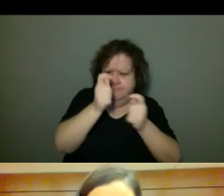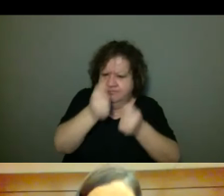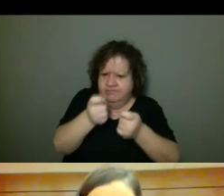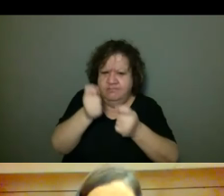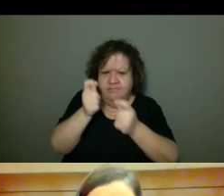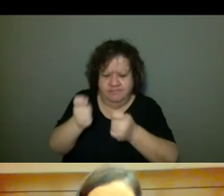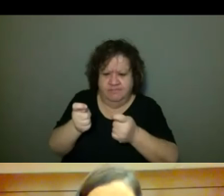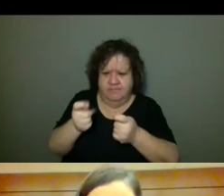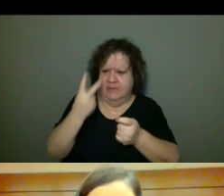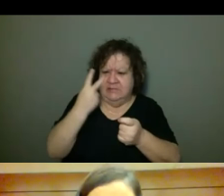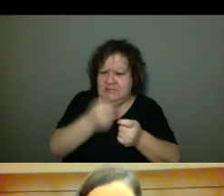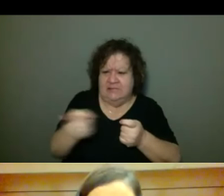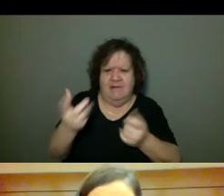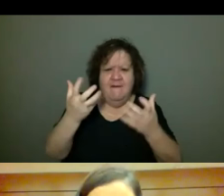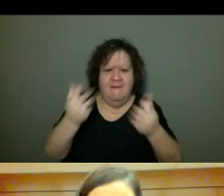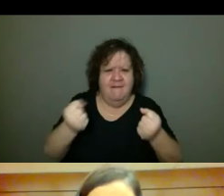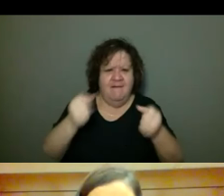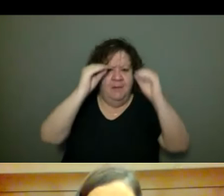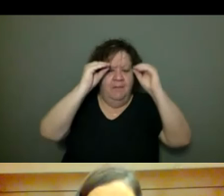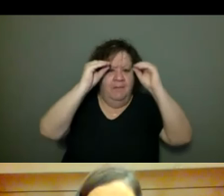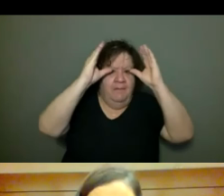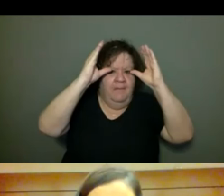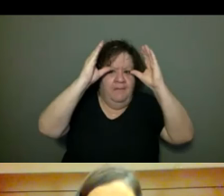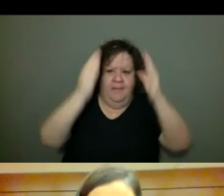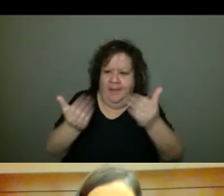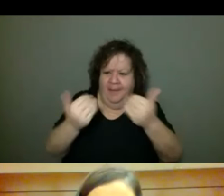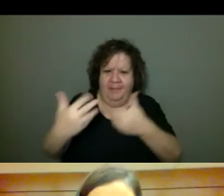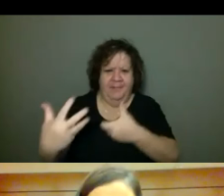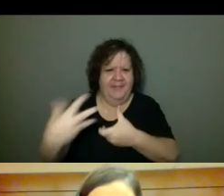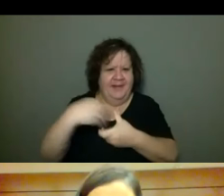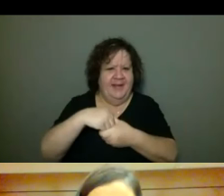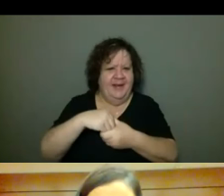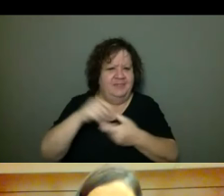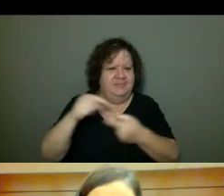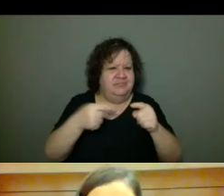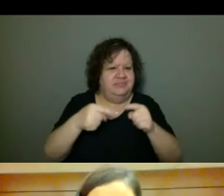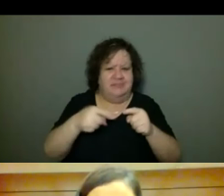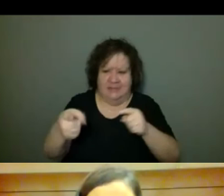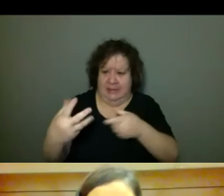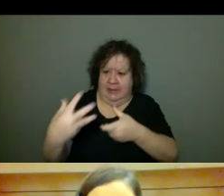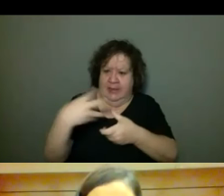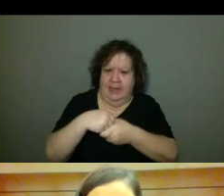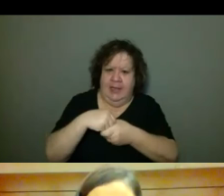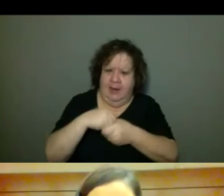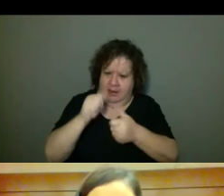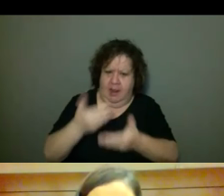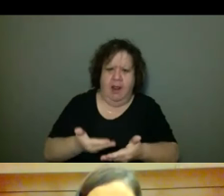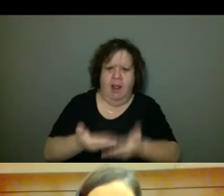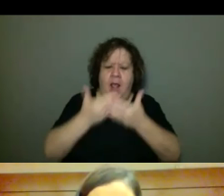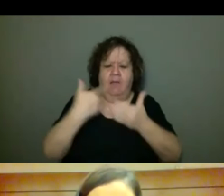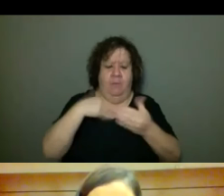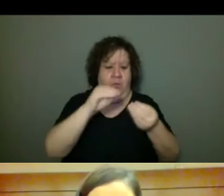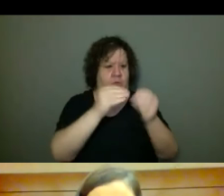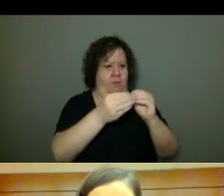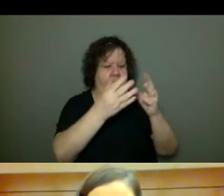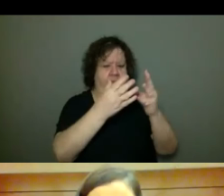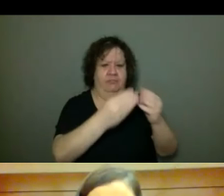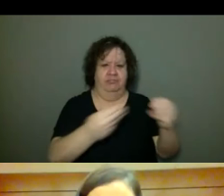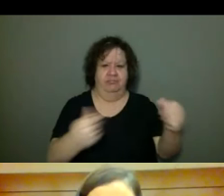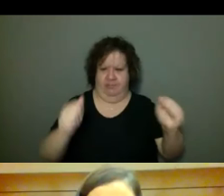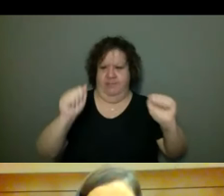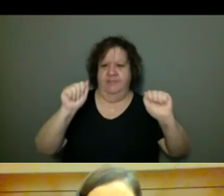permitir su participación activa con respecto a todos los temas que les